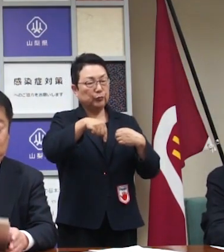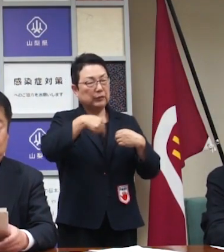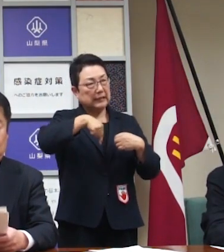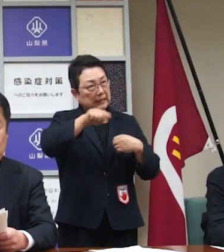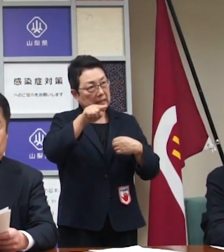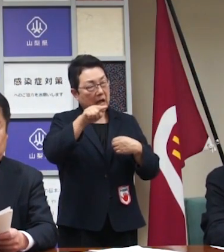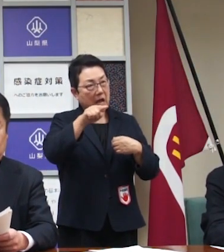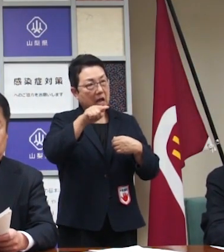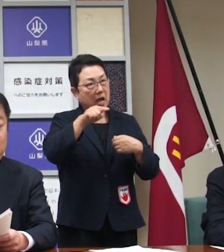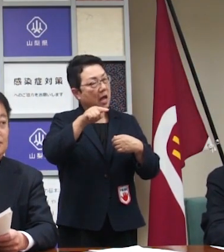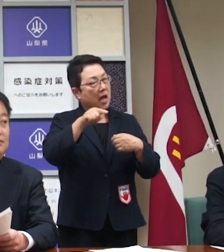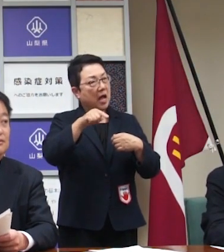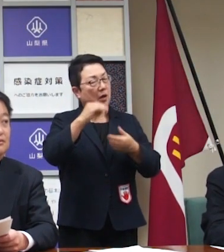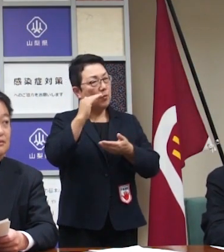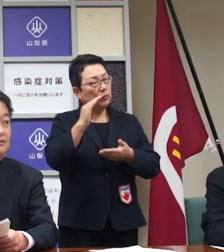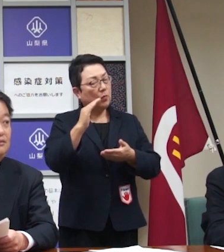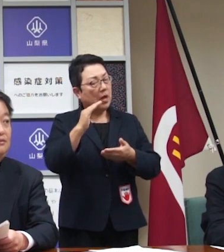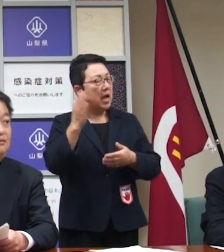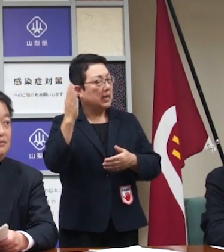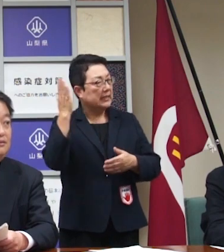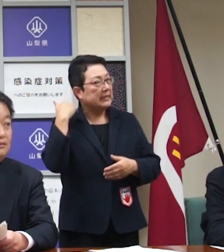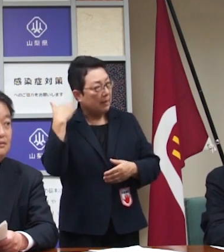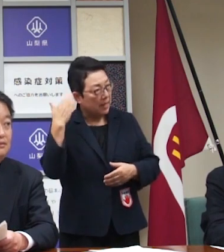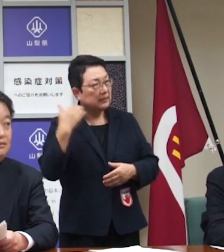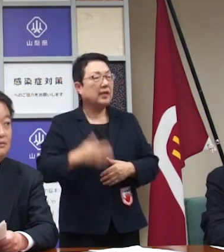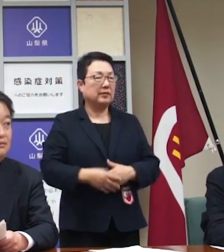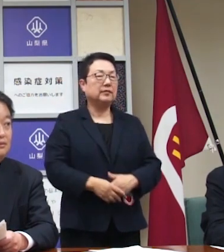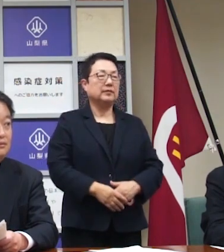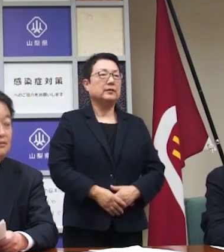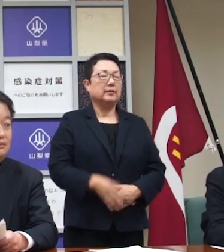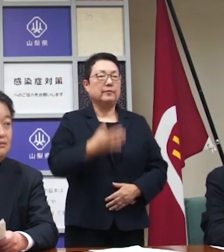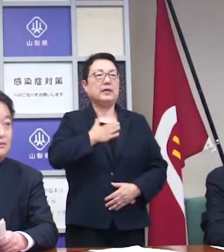ったということは聞いておりません。